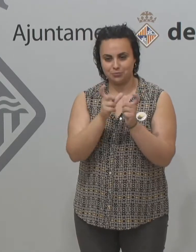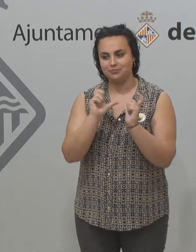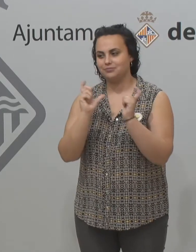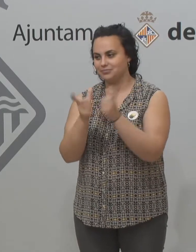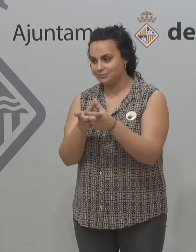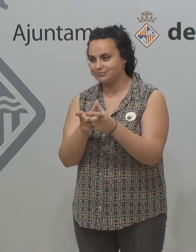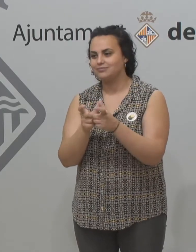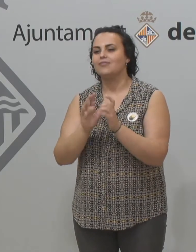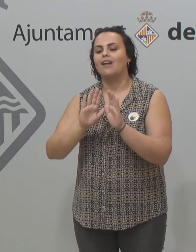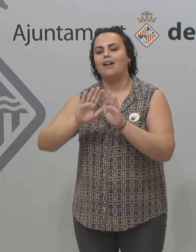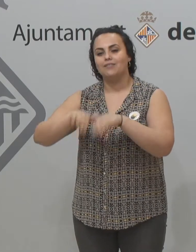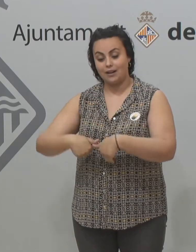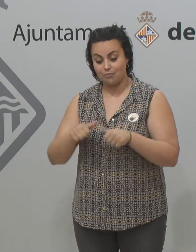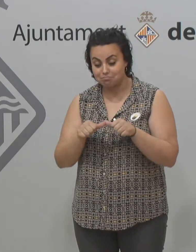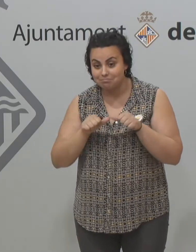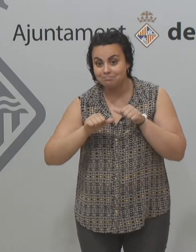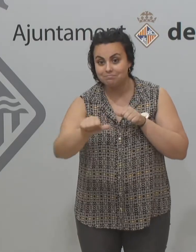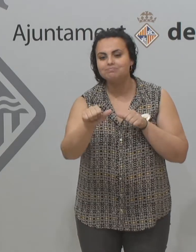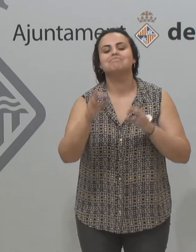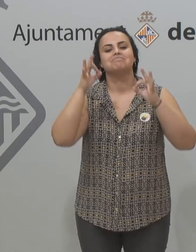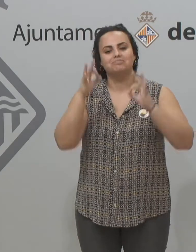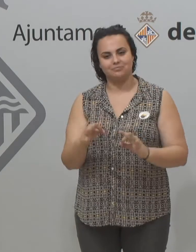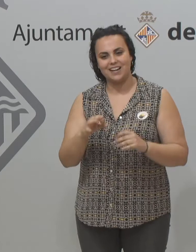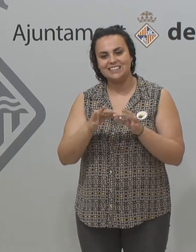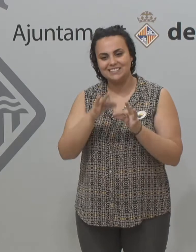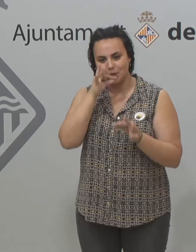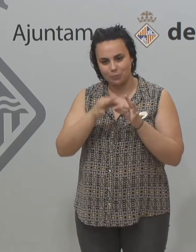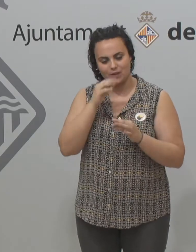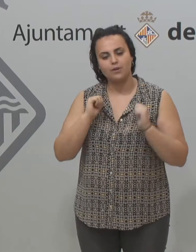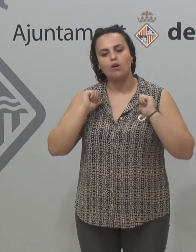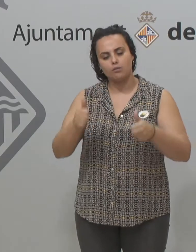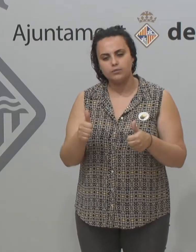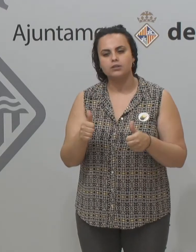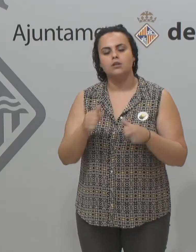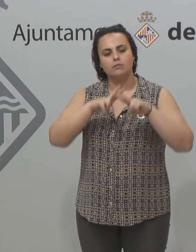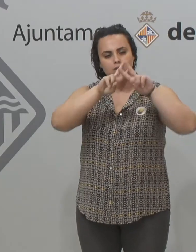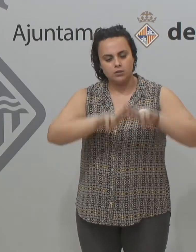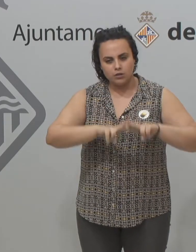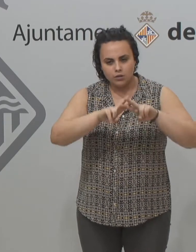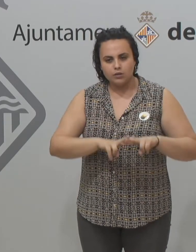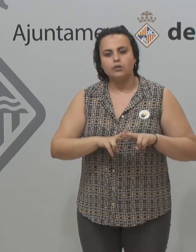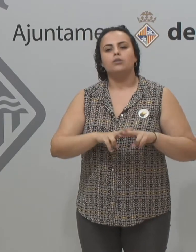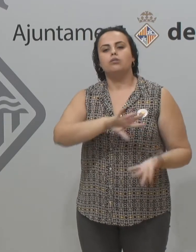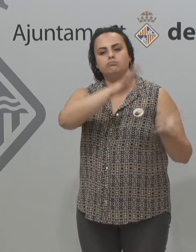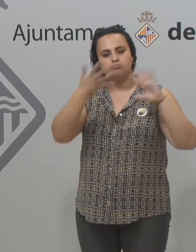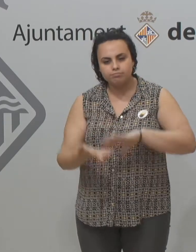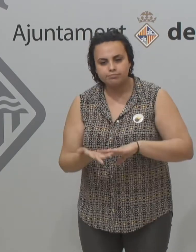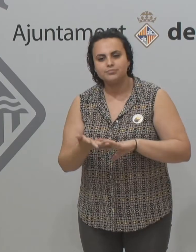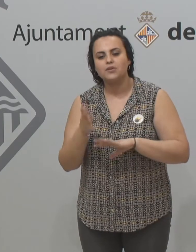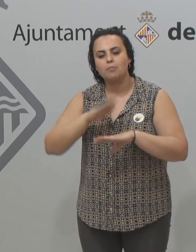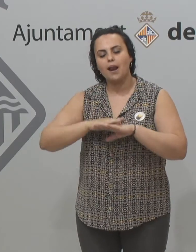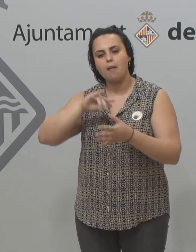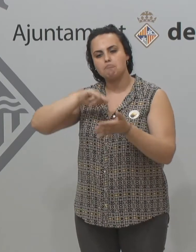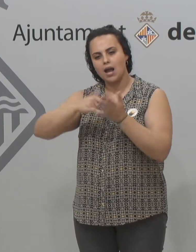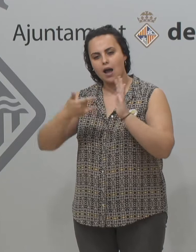establert que a partir del mes de setembre començarem a estudiar i a la vegada implantar ja un determinat tipus de